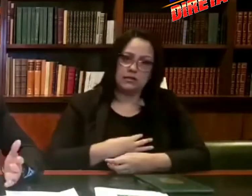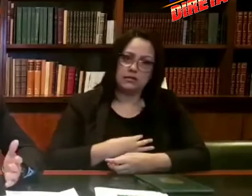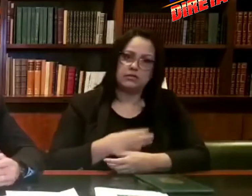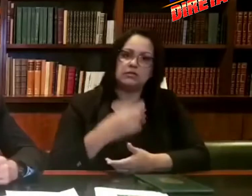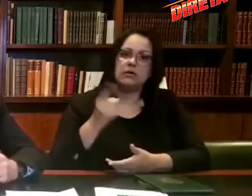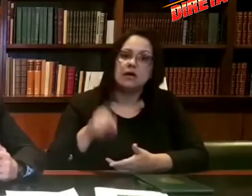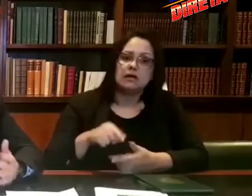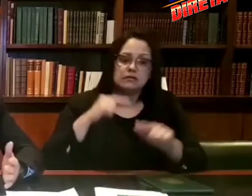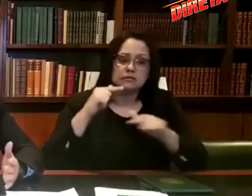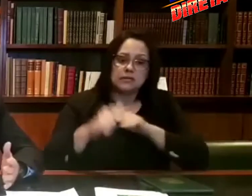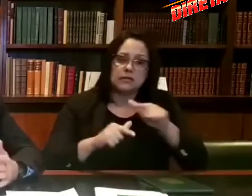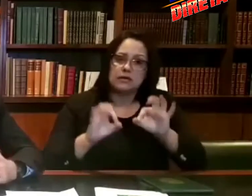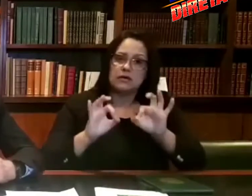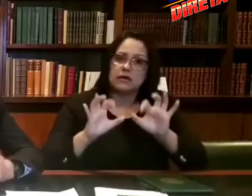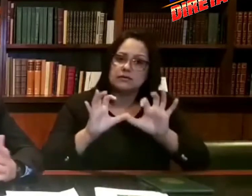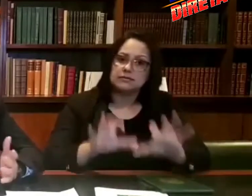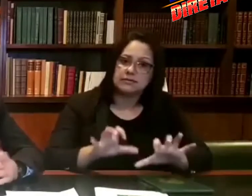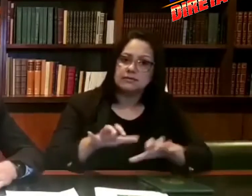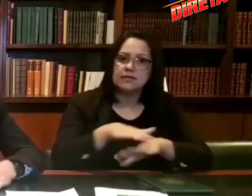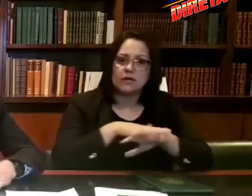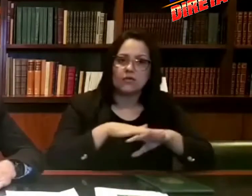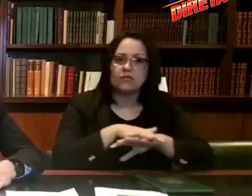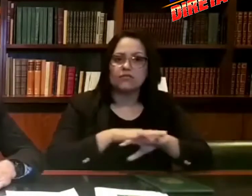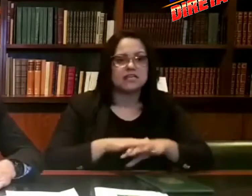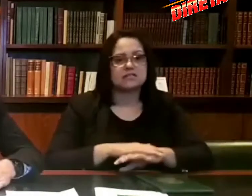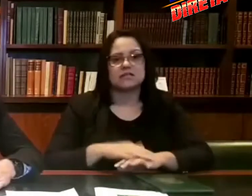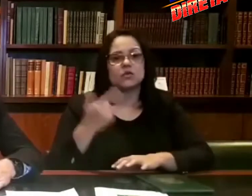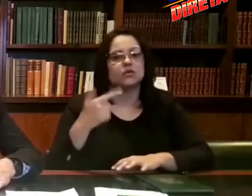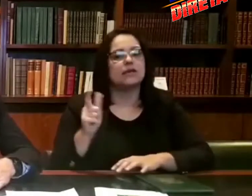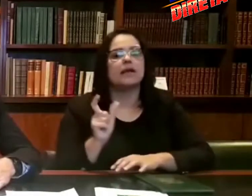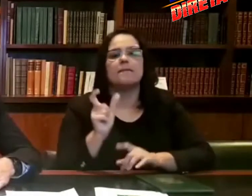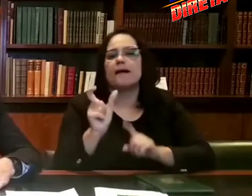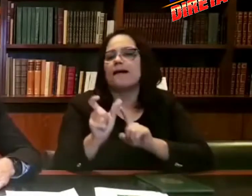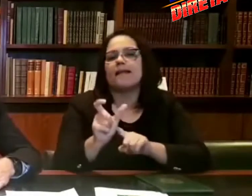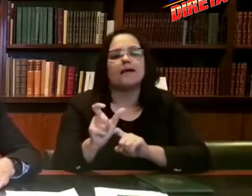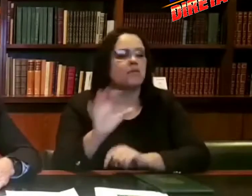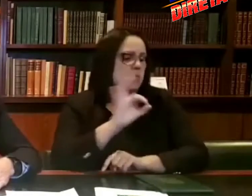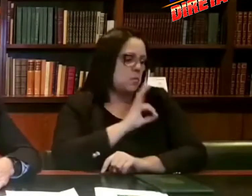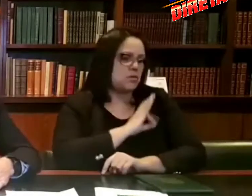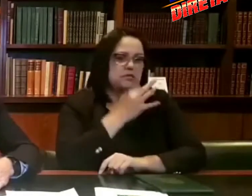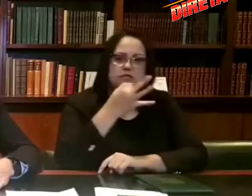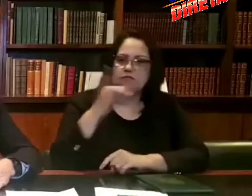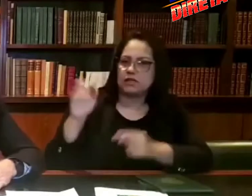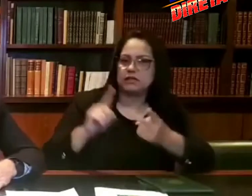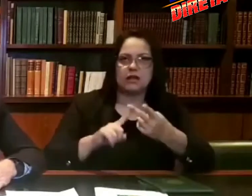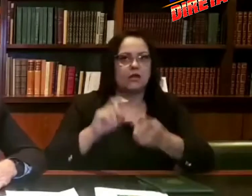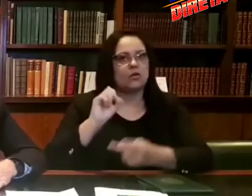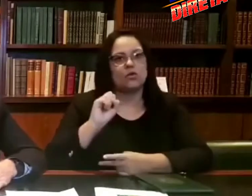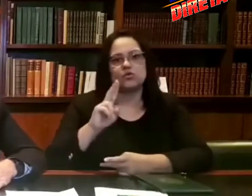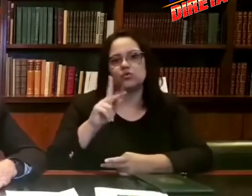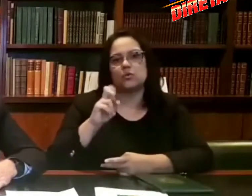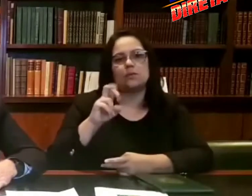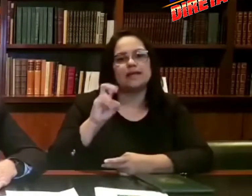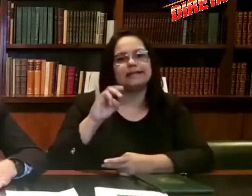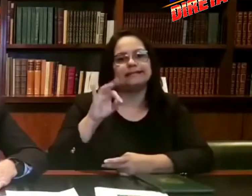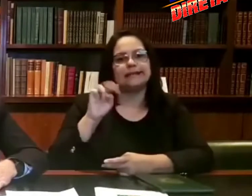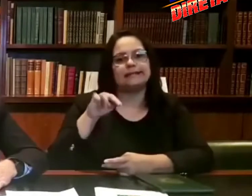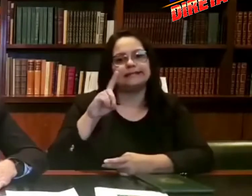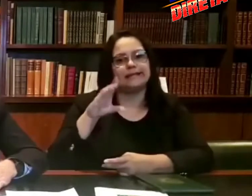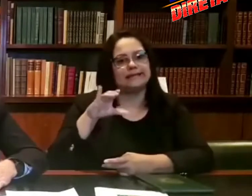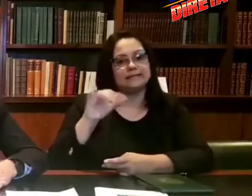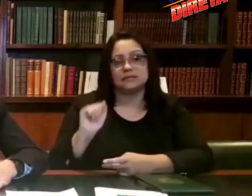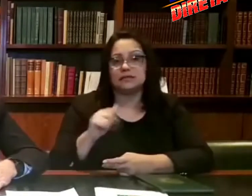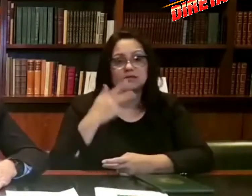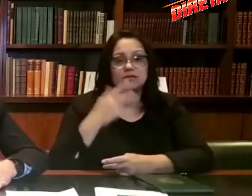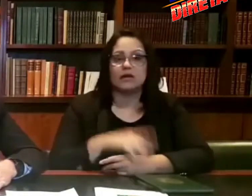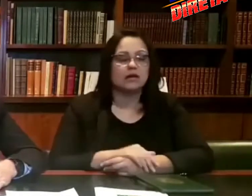de conduzir o trabalho, conversar. Vão ver lá que não existe as palavras Polícia Federal, Superintendência, tá? Que tem lá